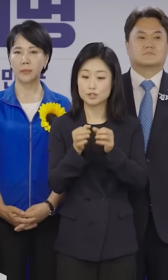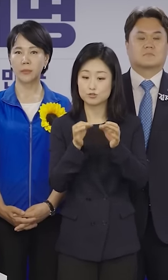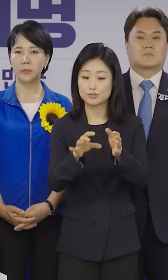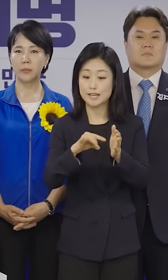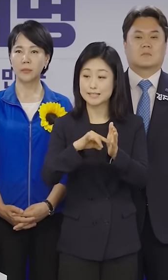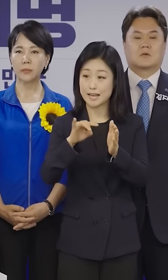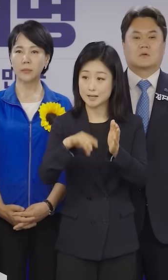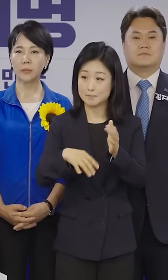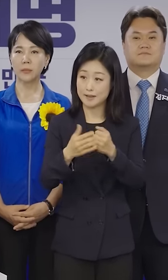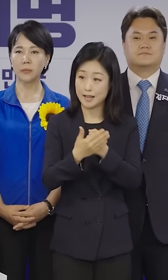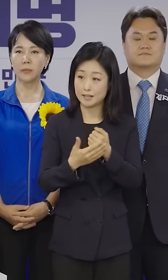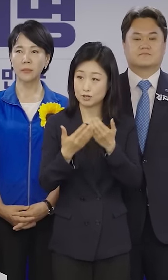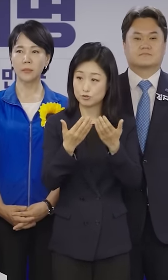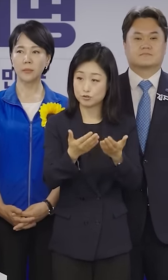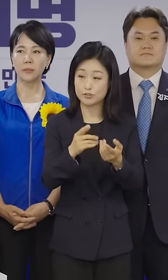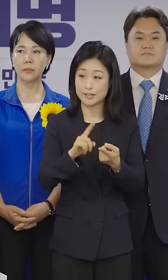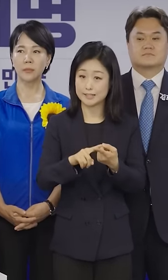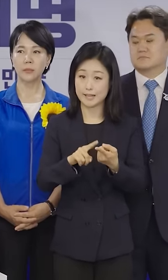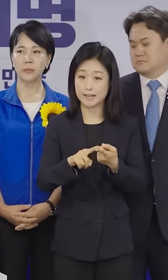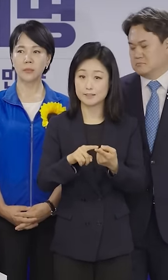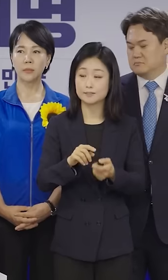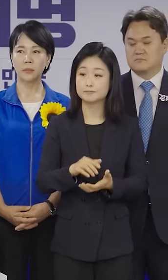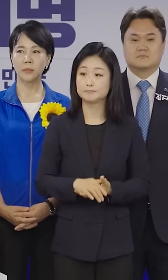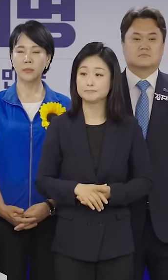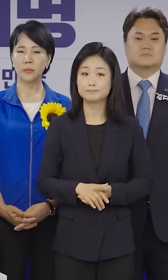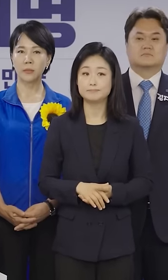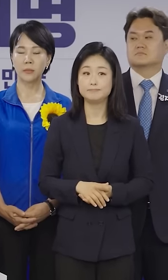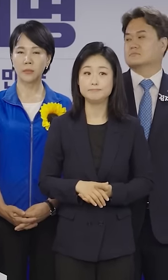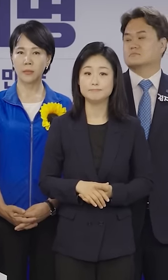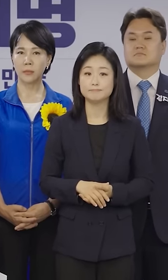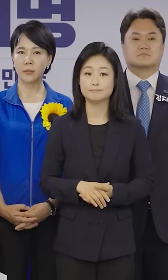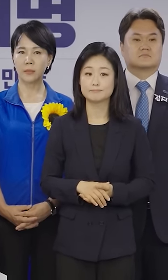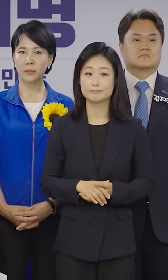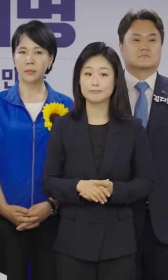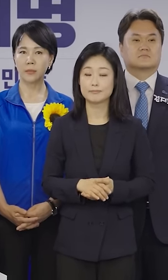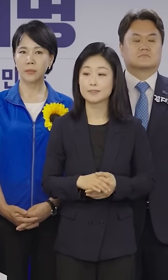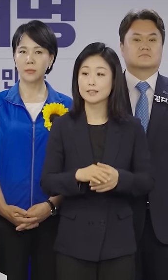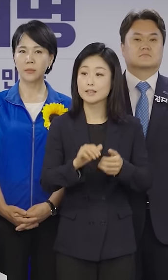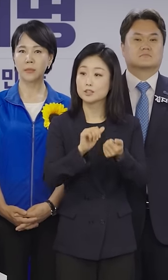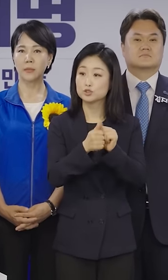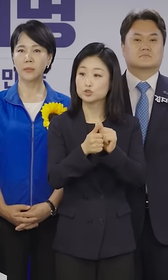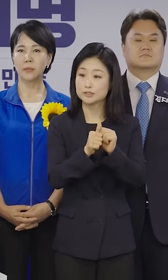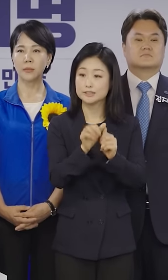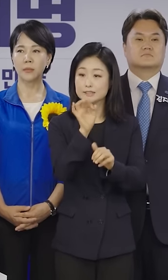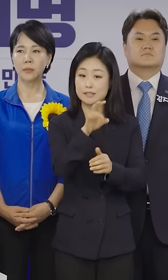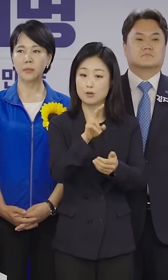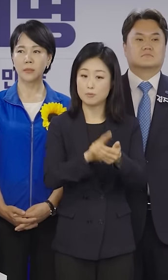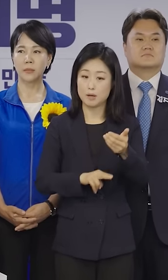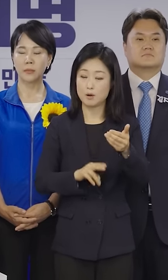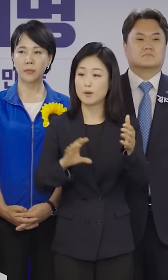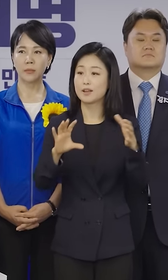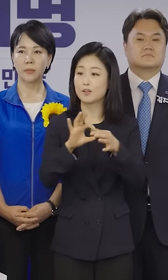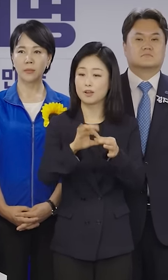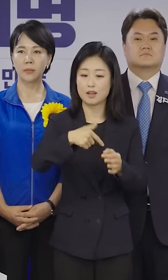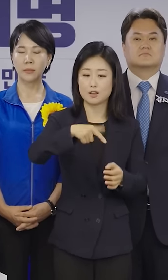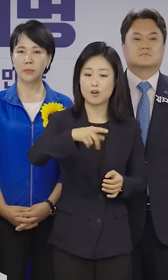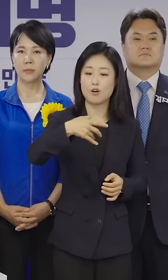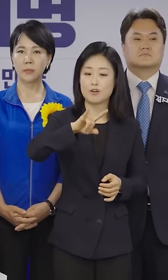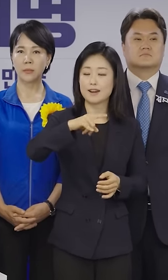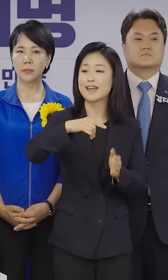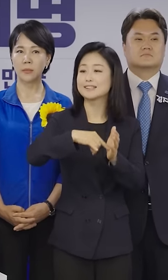금투세도 사실은 저는 근본적으로는 이게 거래세와 연동되어 있었기